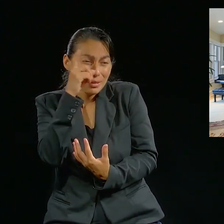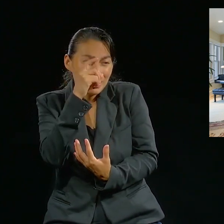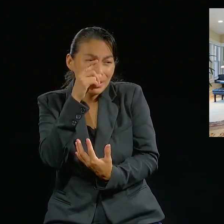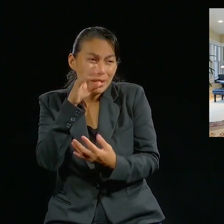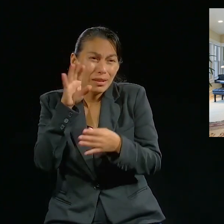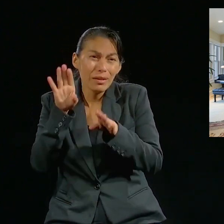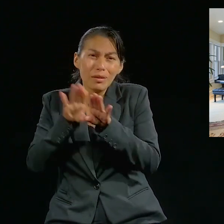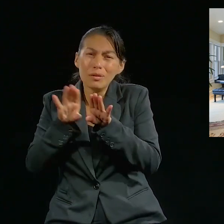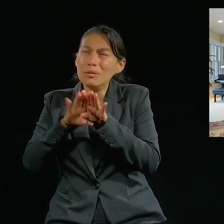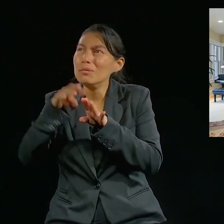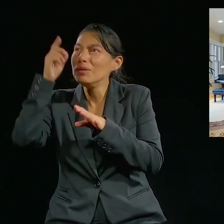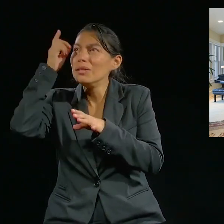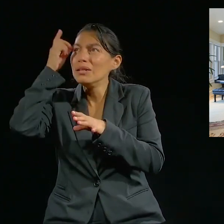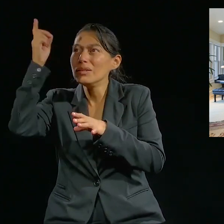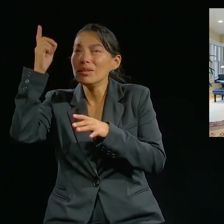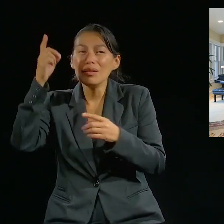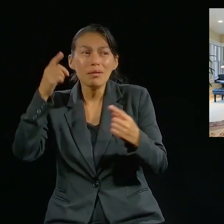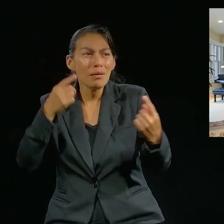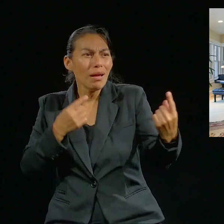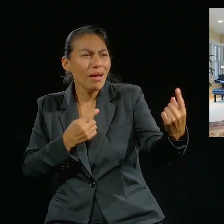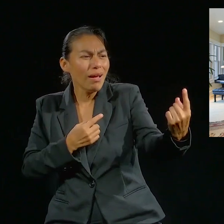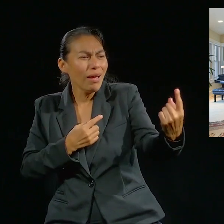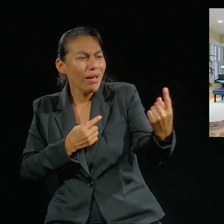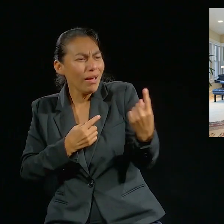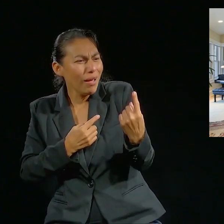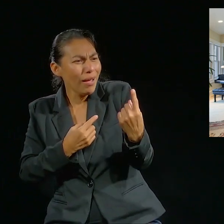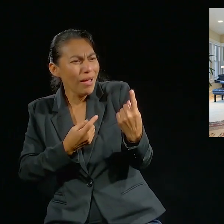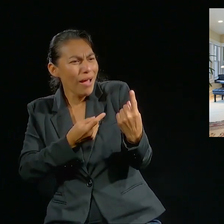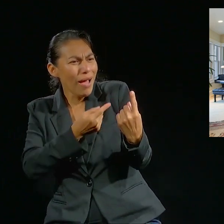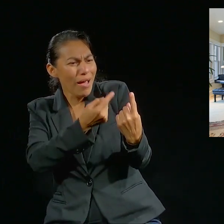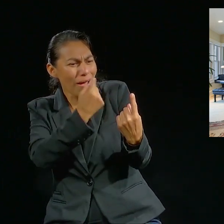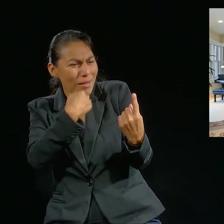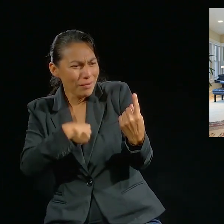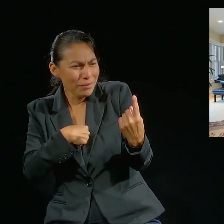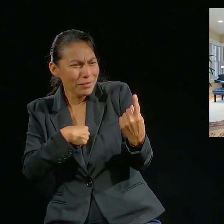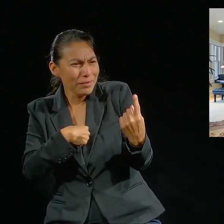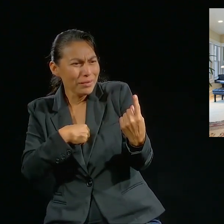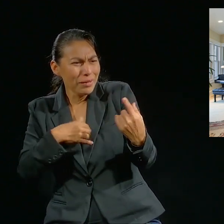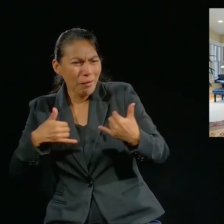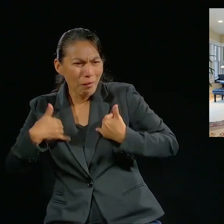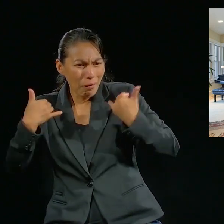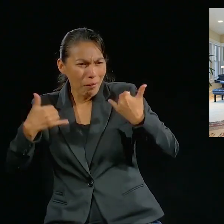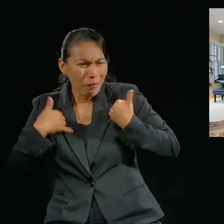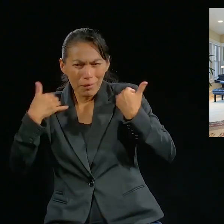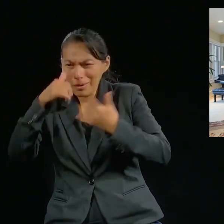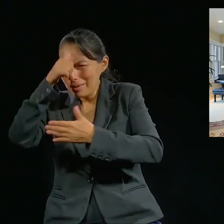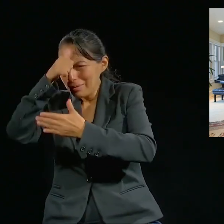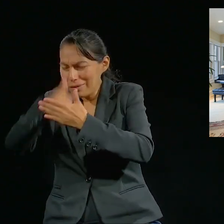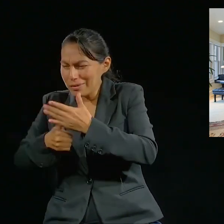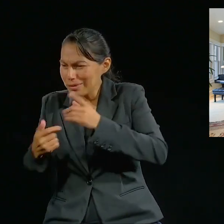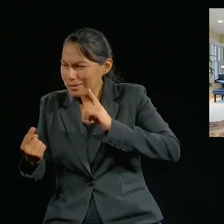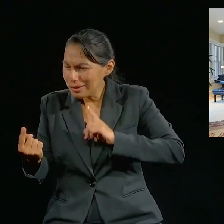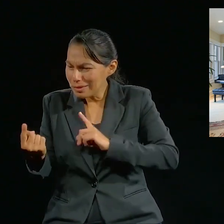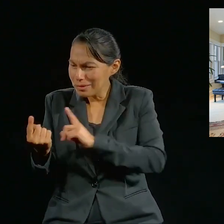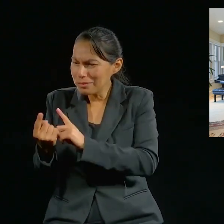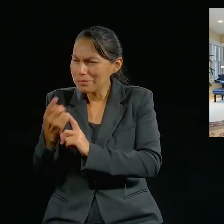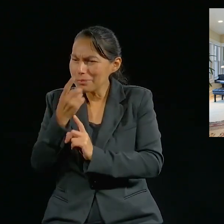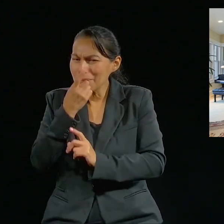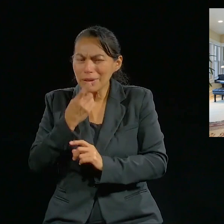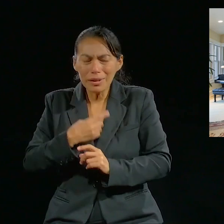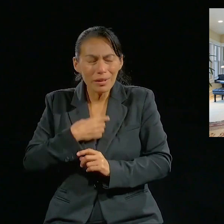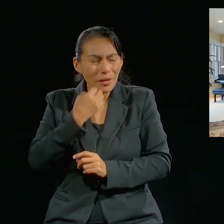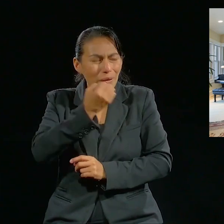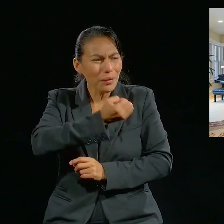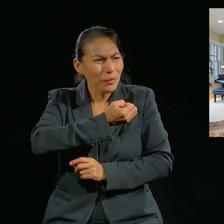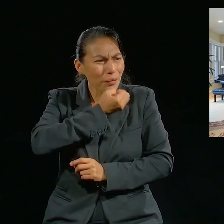difícil y digo cómo Dios puede enviar a otra persona adventista joven que se acerque a ti